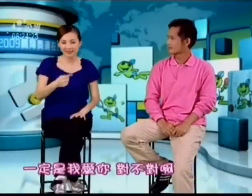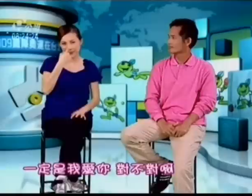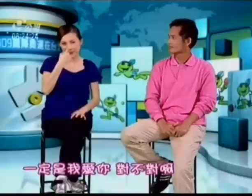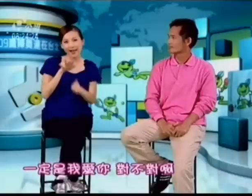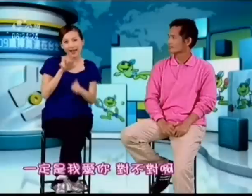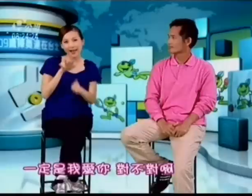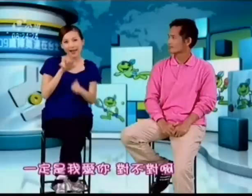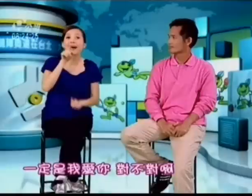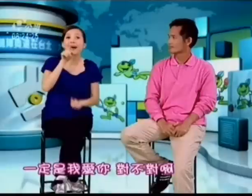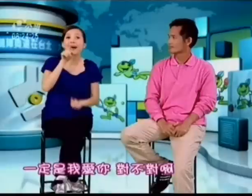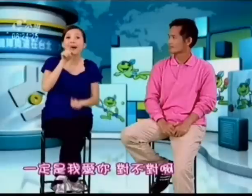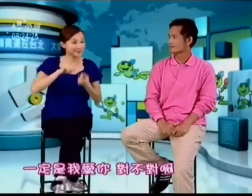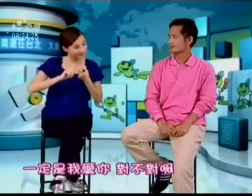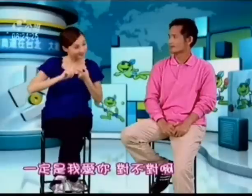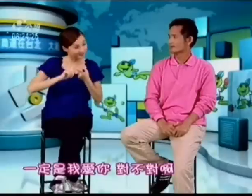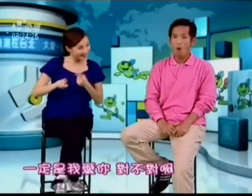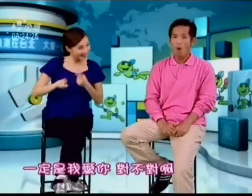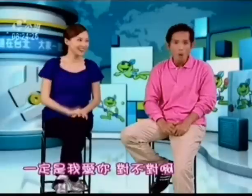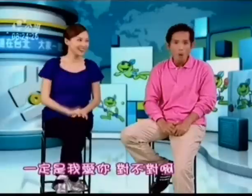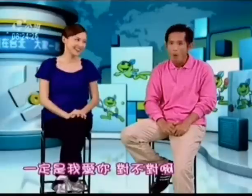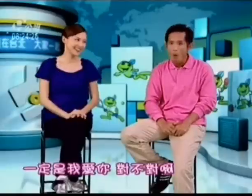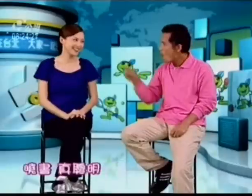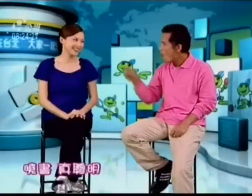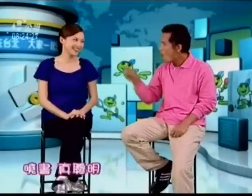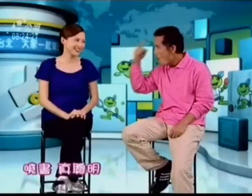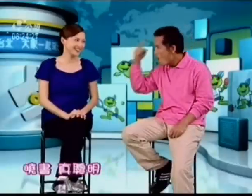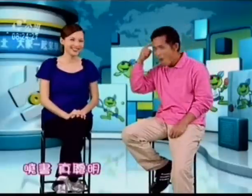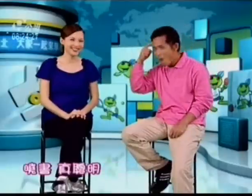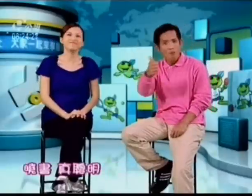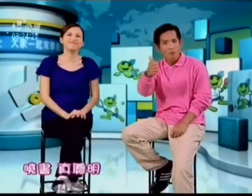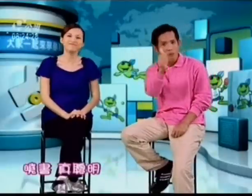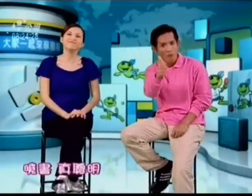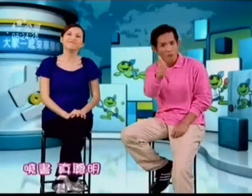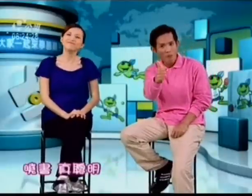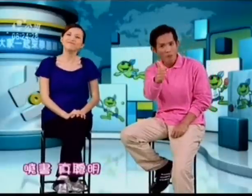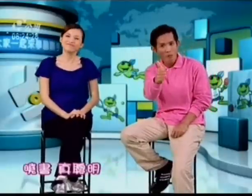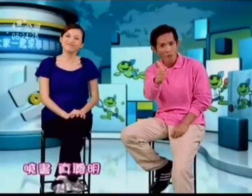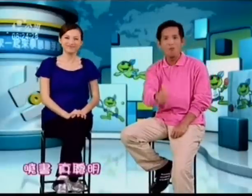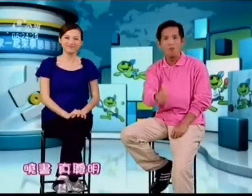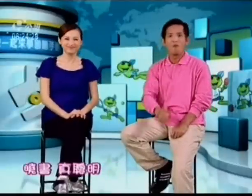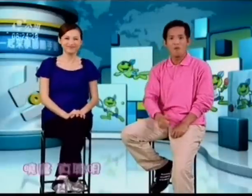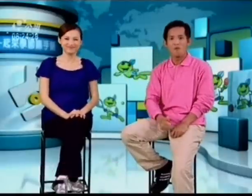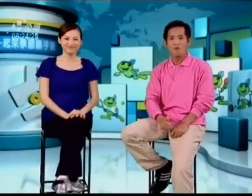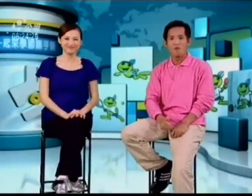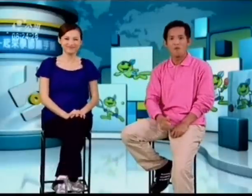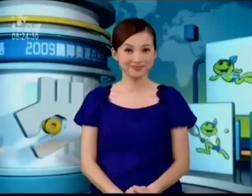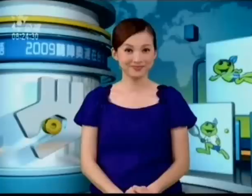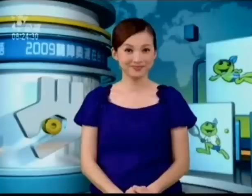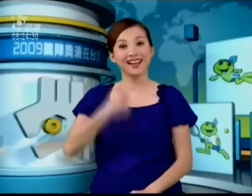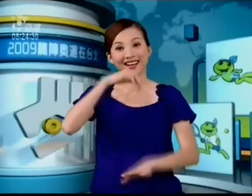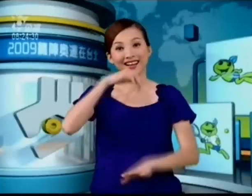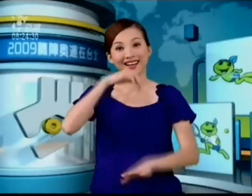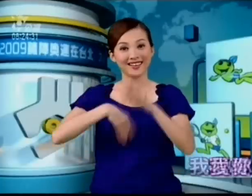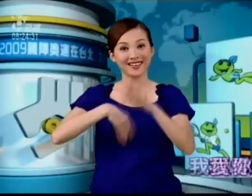我爱你，对不对呀？ 哦，小树真聪明。 台湾手语的笔